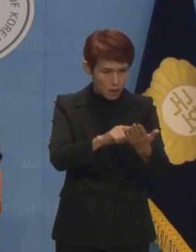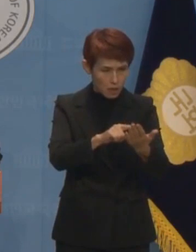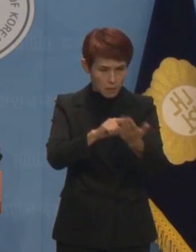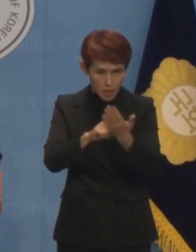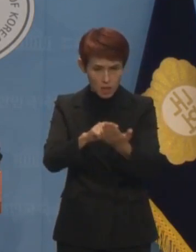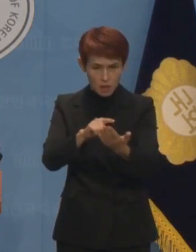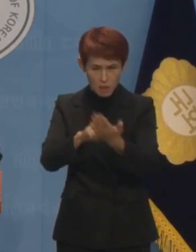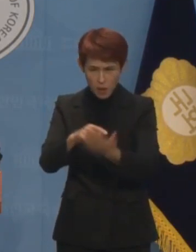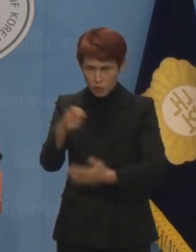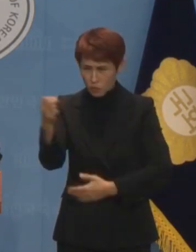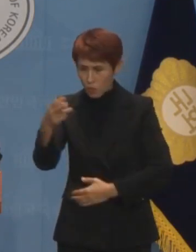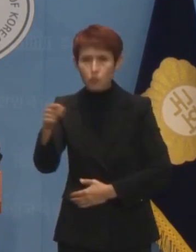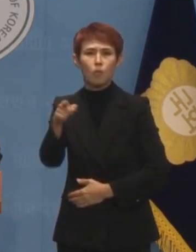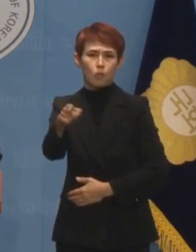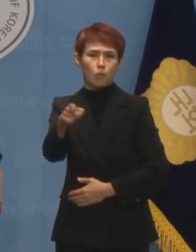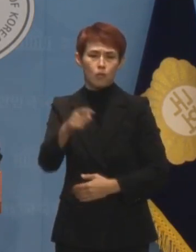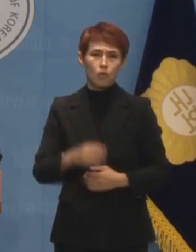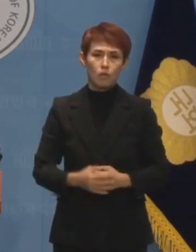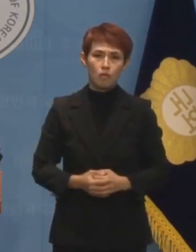나오고 있습니다.